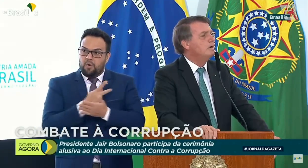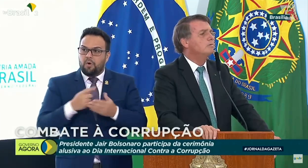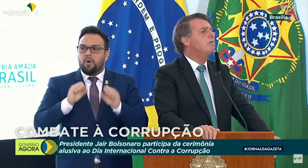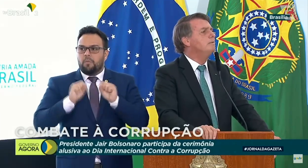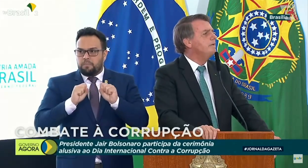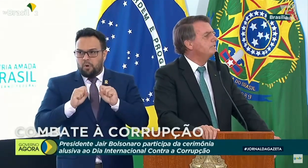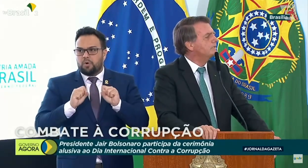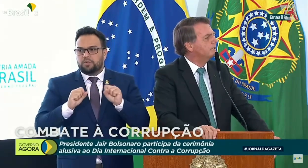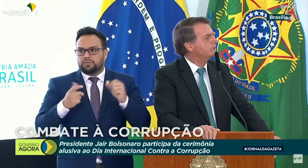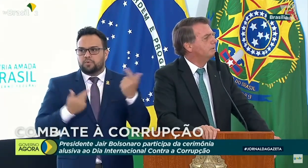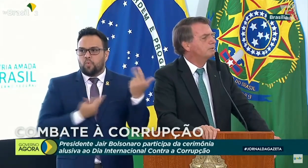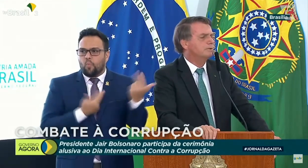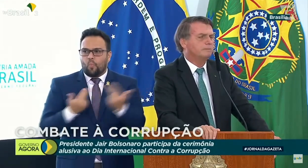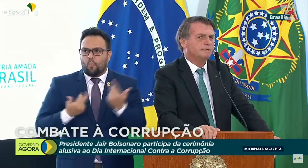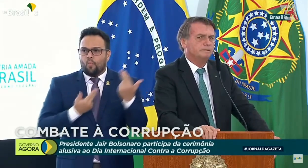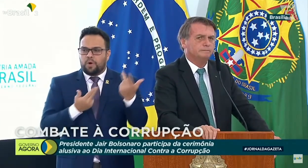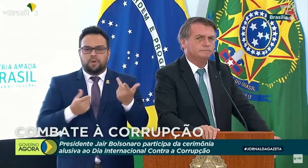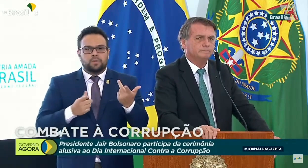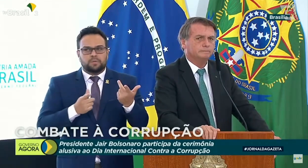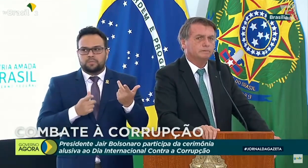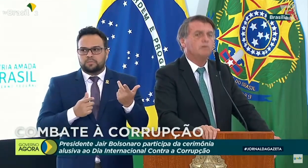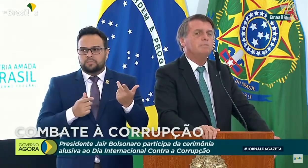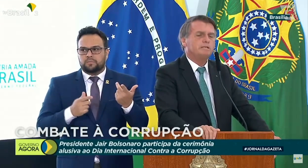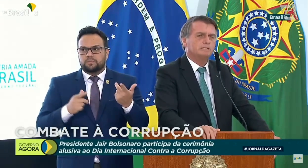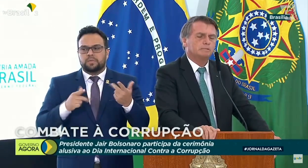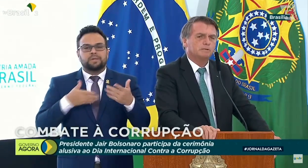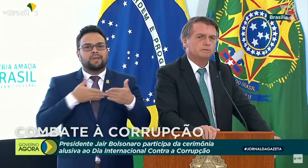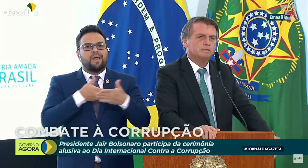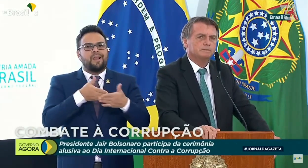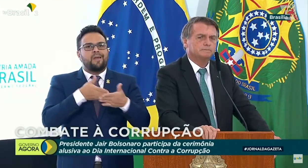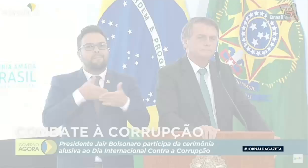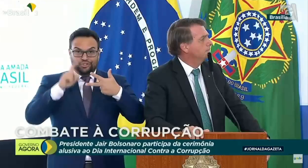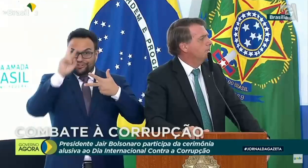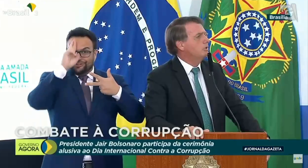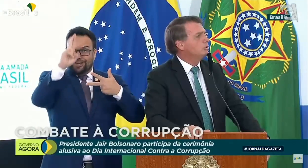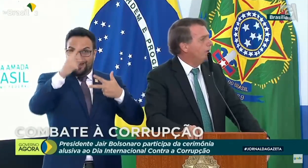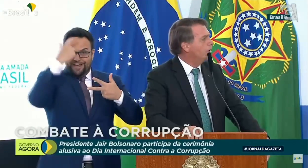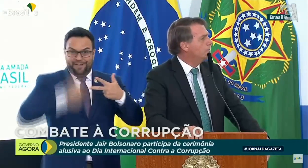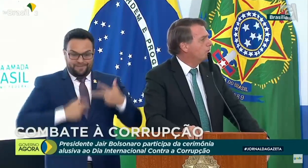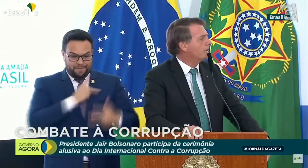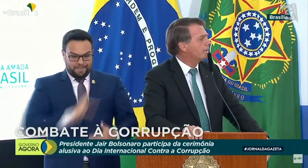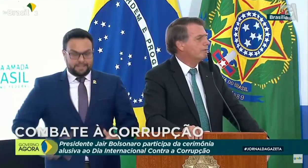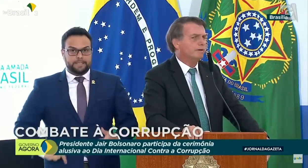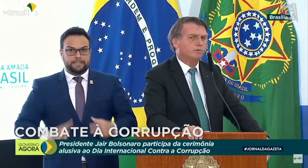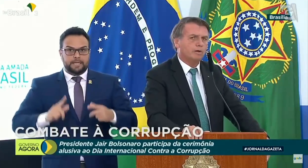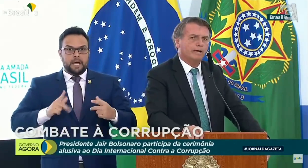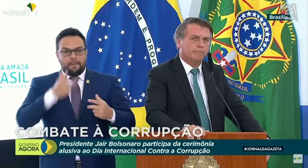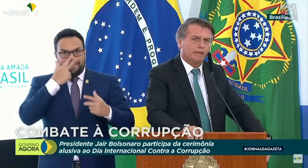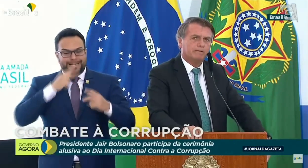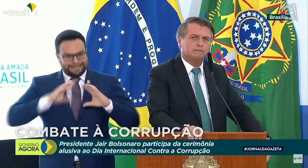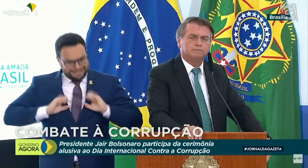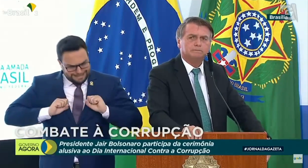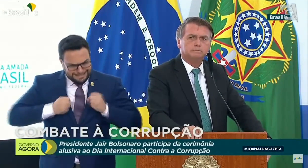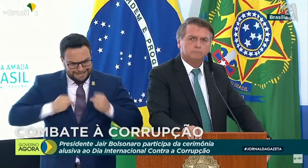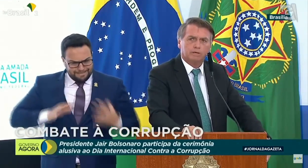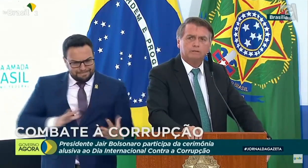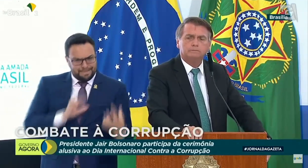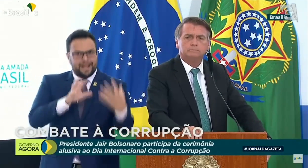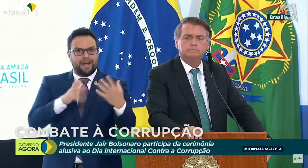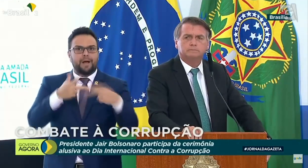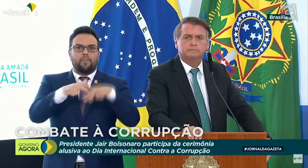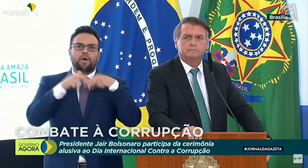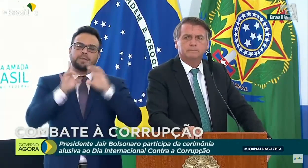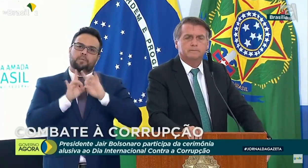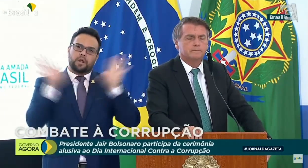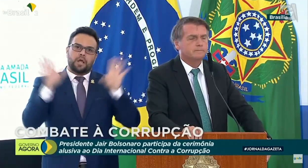apenas seria para isso com o limite de certas pessoas do Brasil com o limite das pessoas do eu no meu coração ver um colega preso